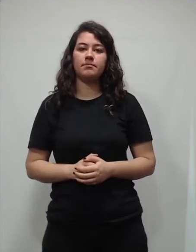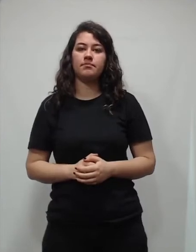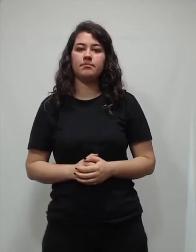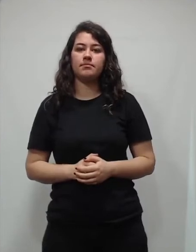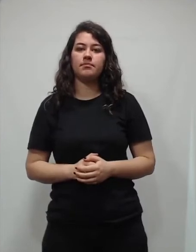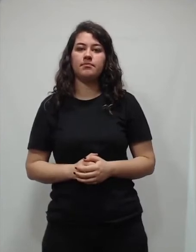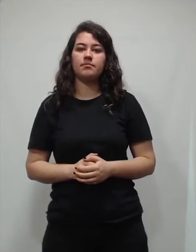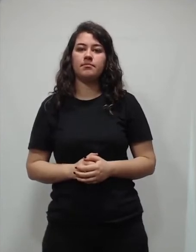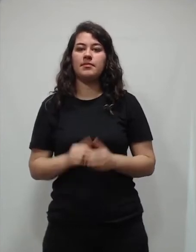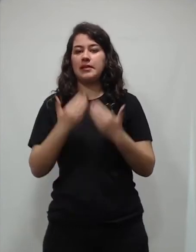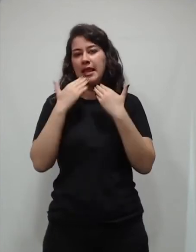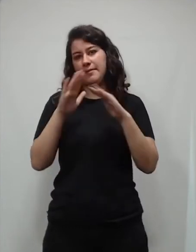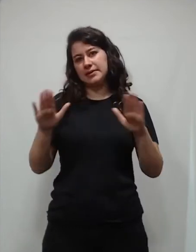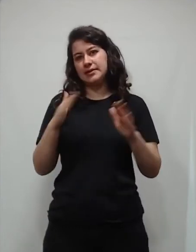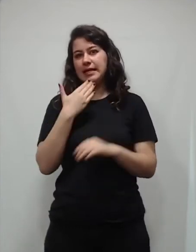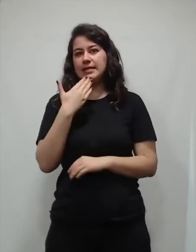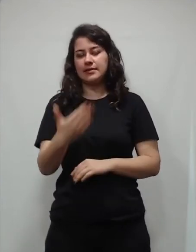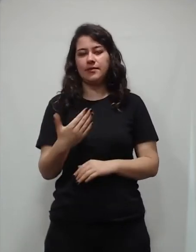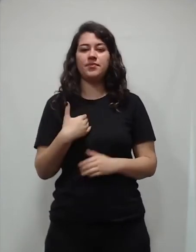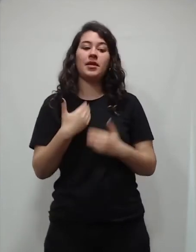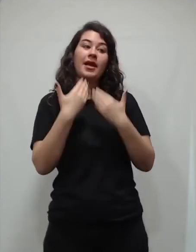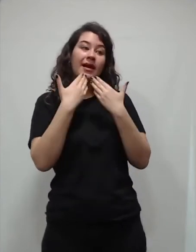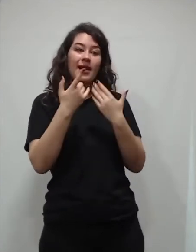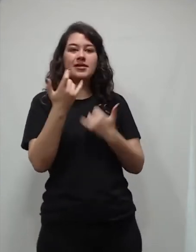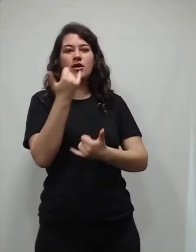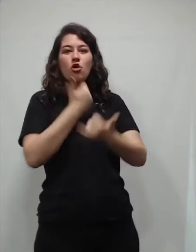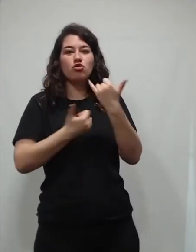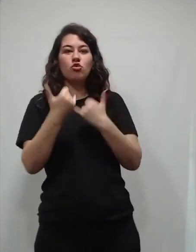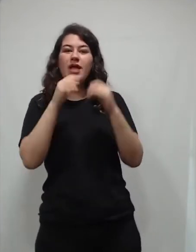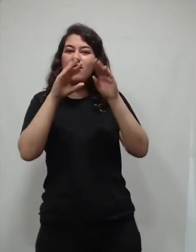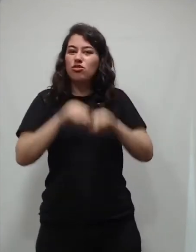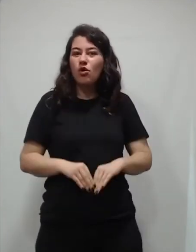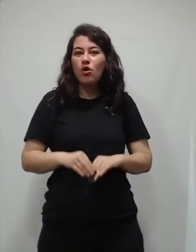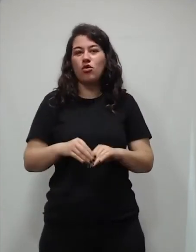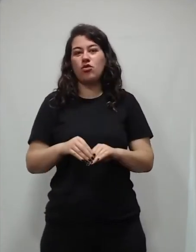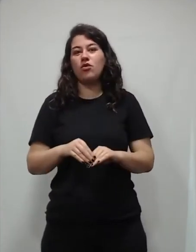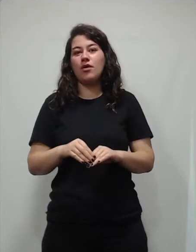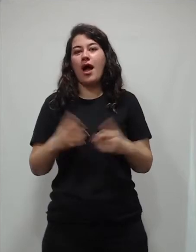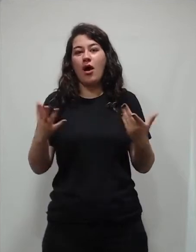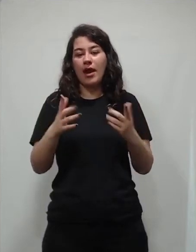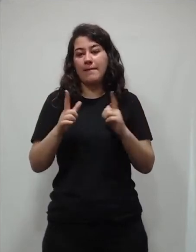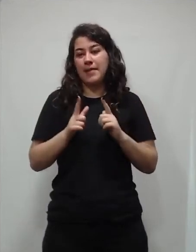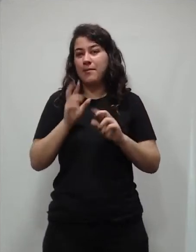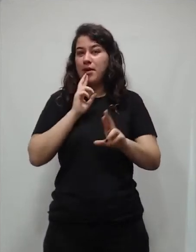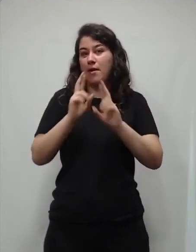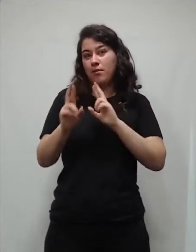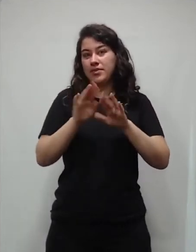con las preguntas de eso. Gracias. Muchísimas gracias por sus consultas y aportes. Aguardamos la respuesta